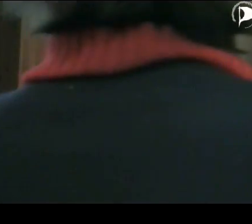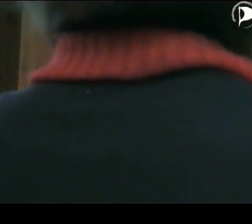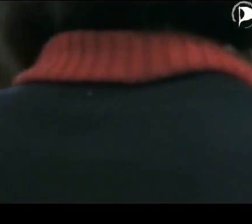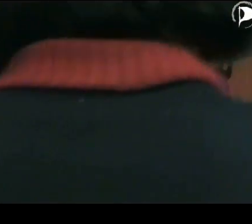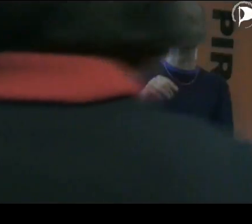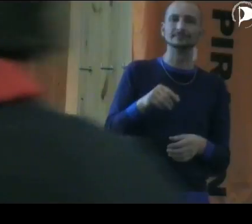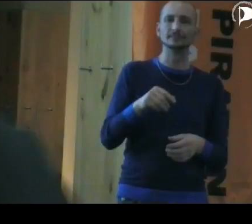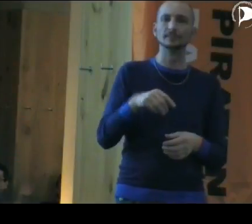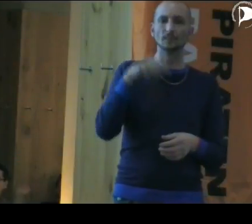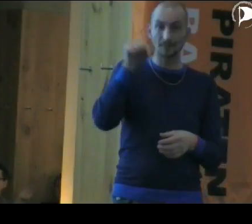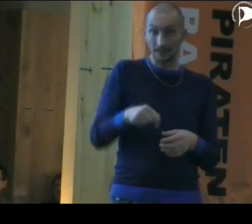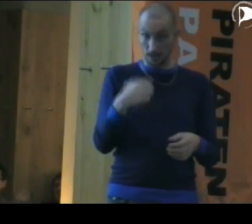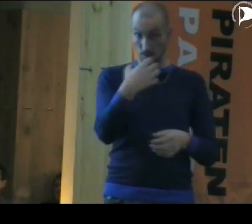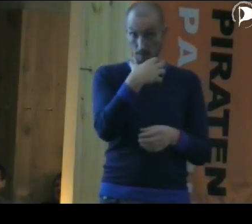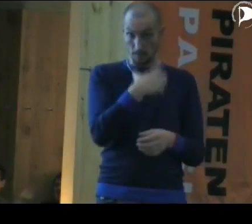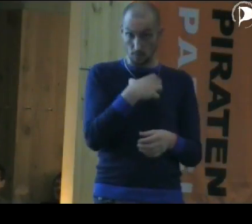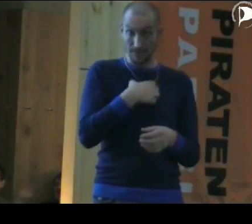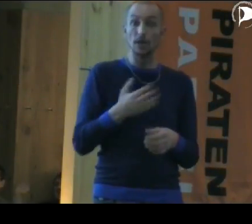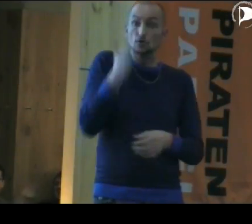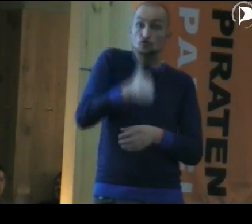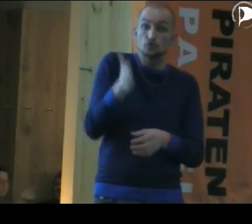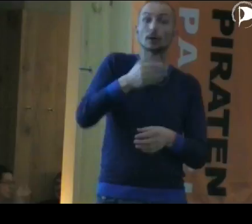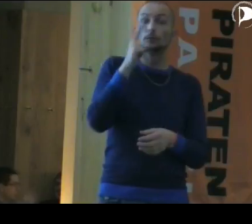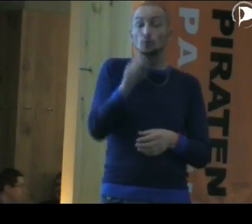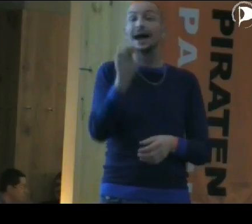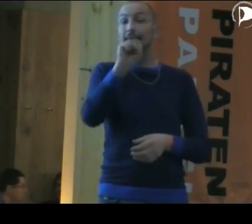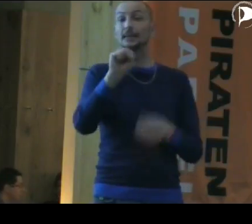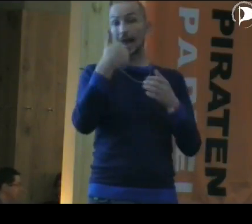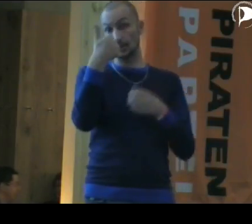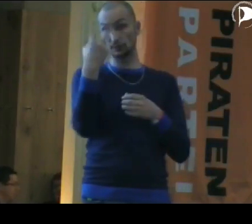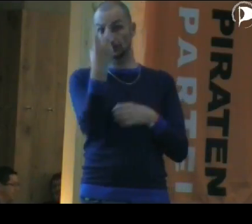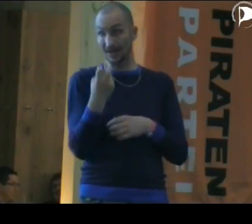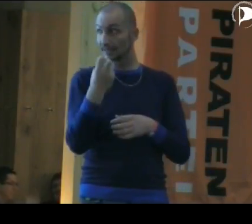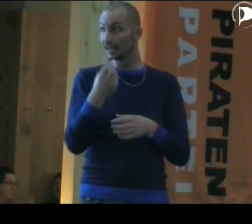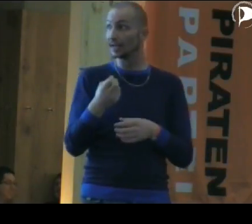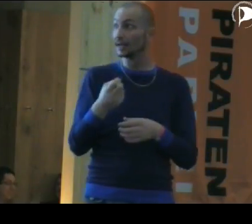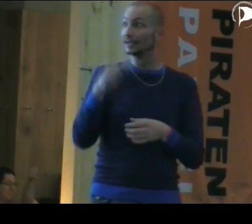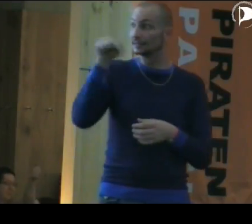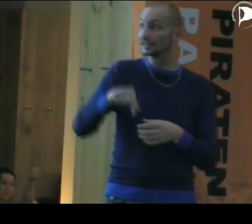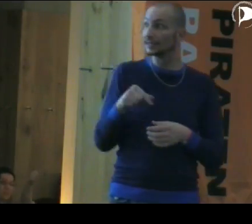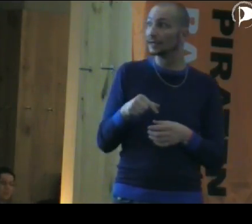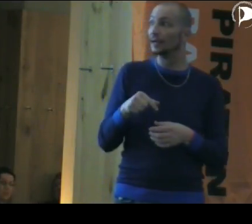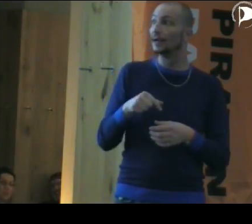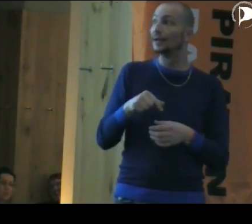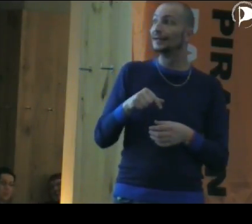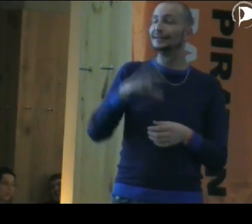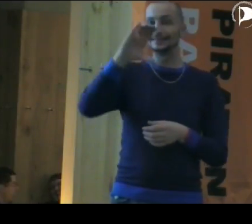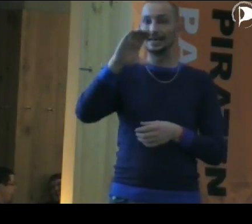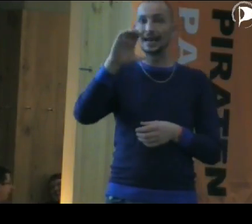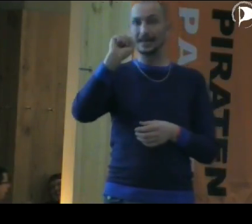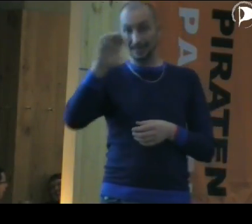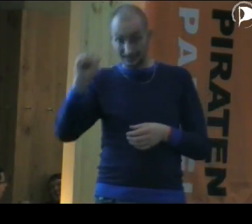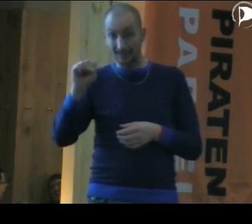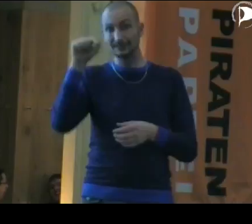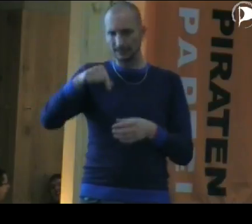problem es werden erst 21 fahren können wie die immobilien transportsystem fts ausgestattet inzwischen